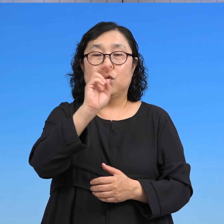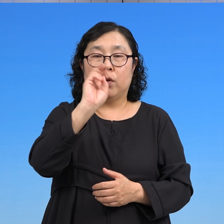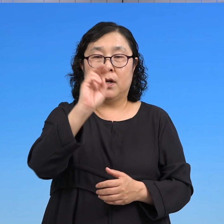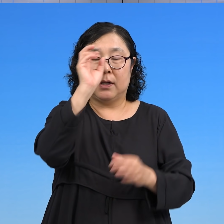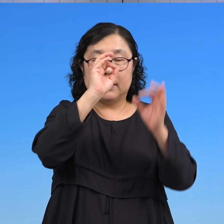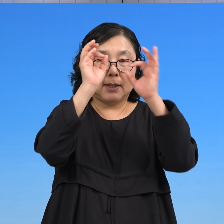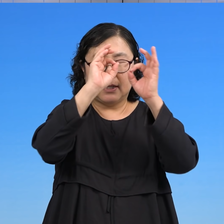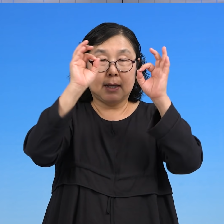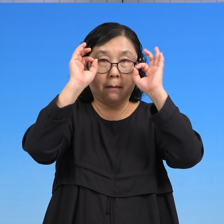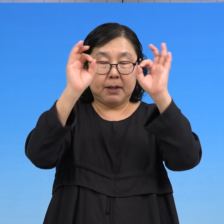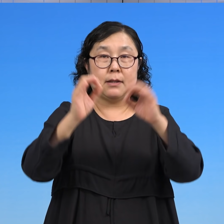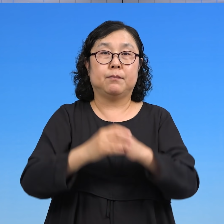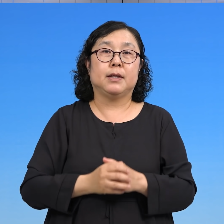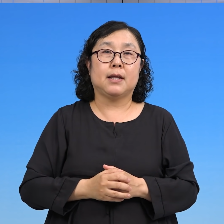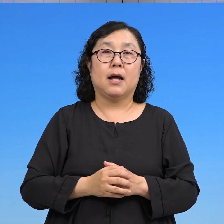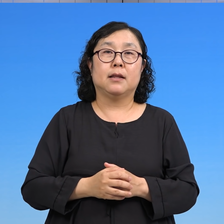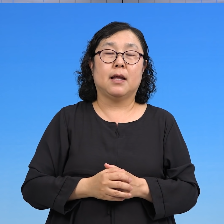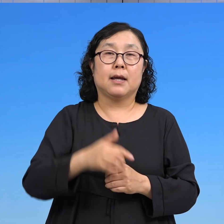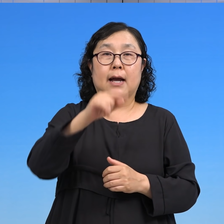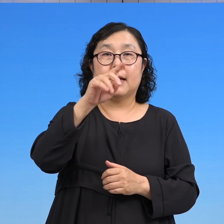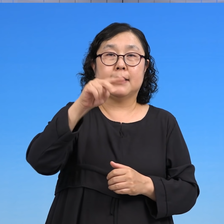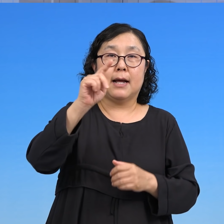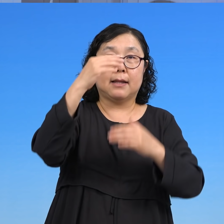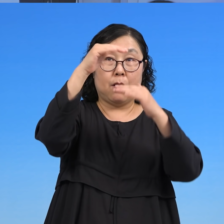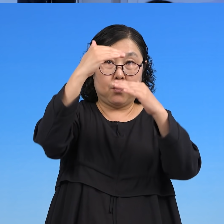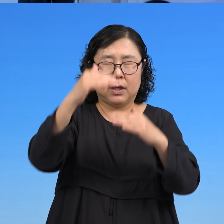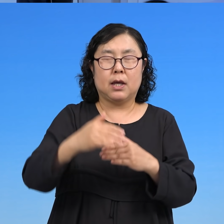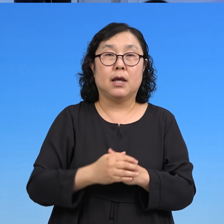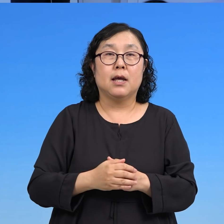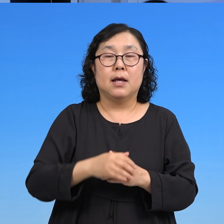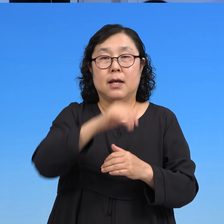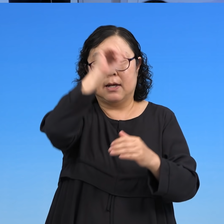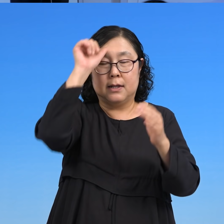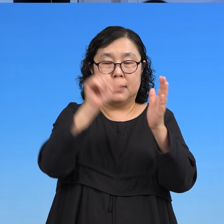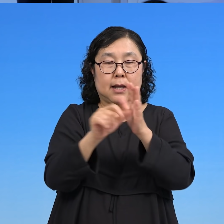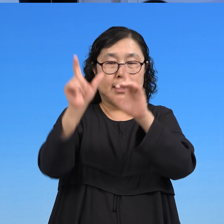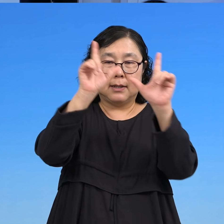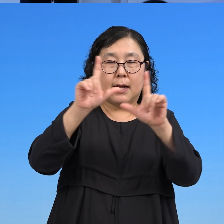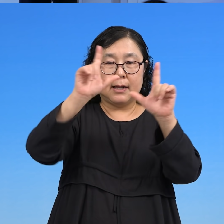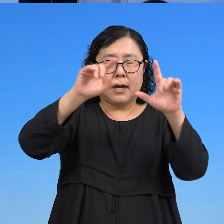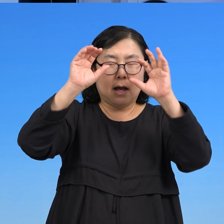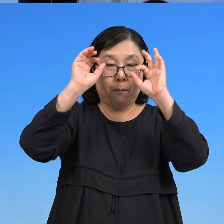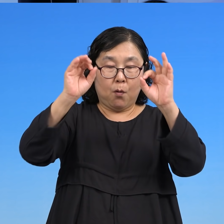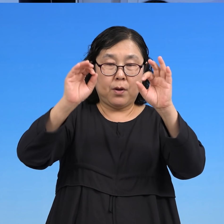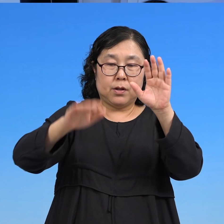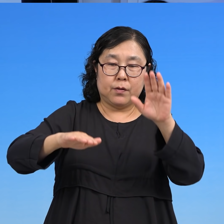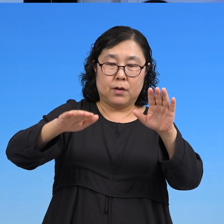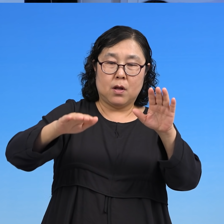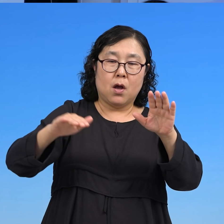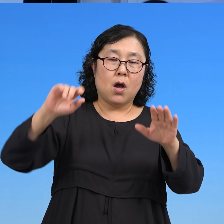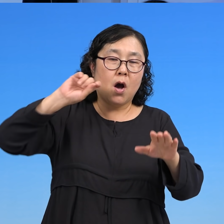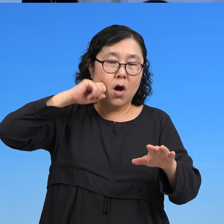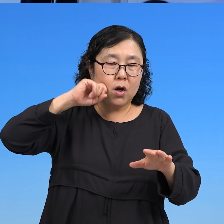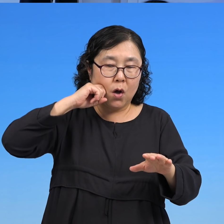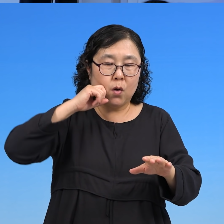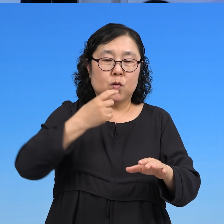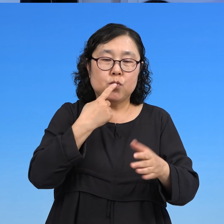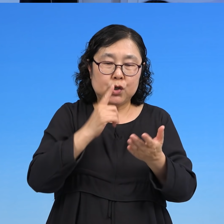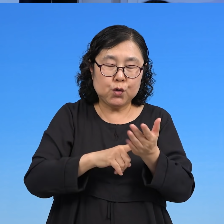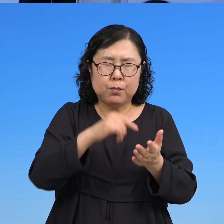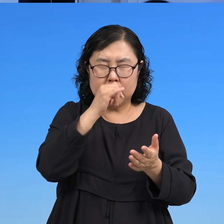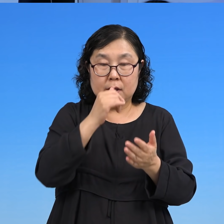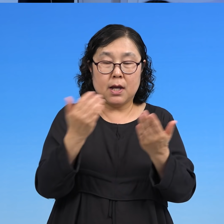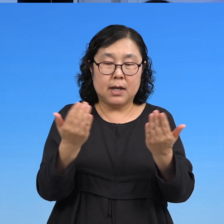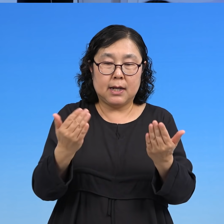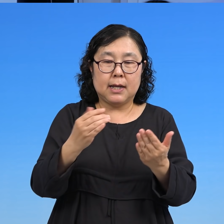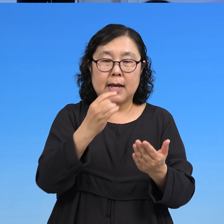노래를 내가 찾아봤습니다. 그랬더니 노랫말이 이렇게 돼 있더라고요. 인생을 살다 보면 기복이 있기 마련이에요. 일이